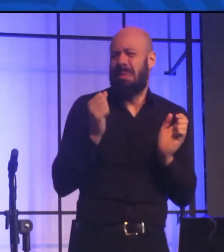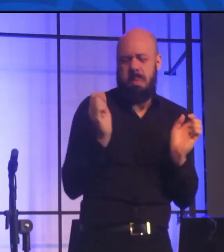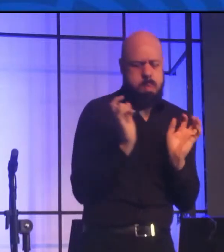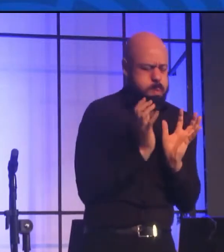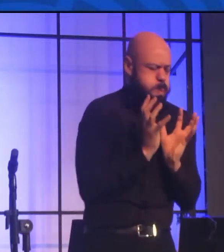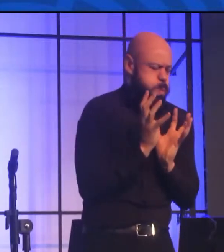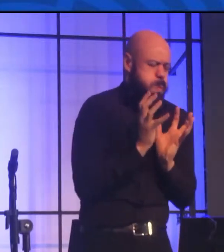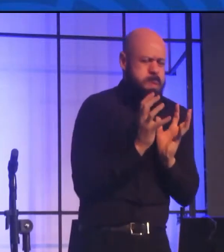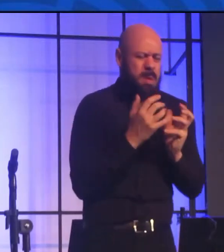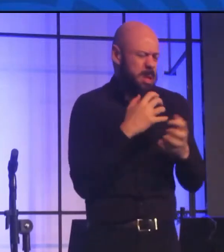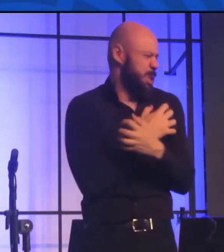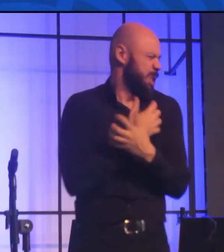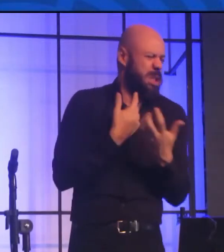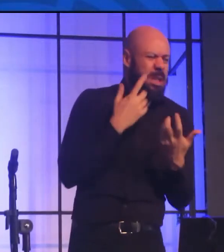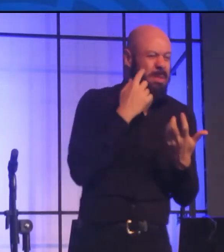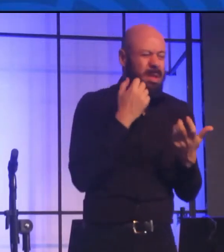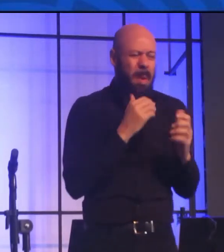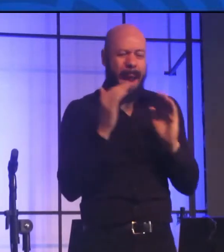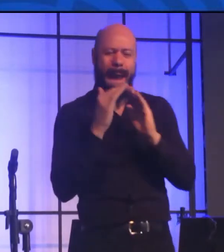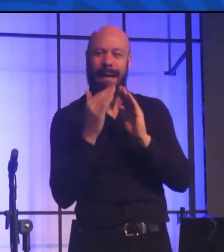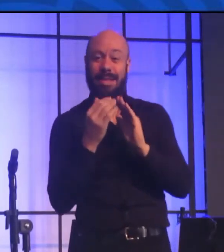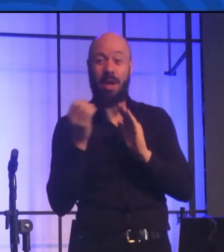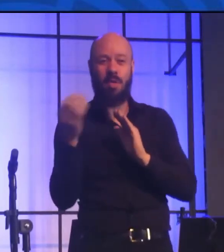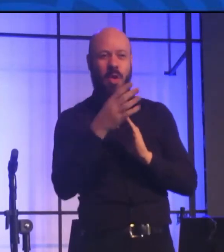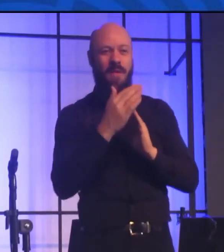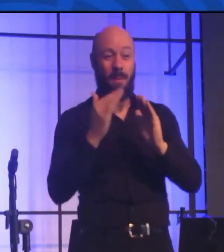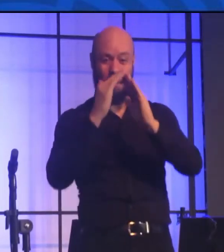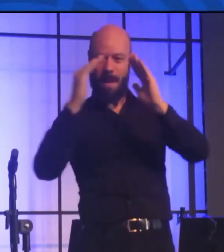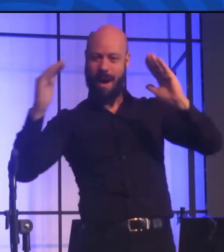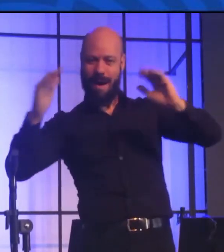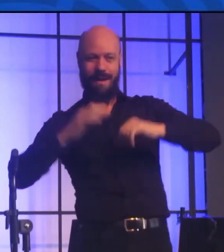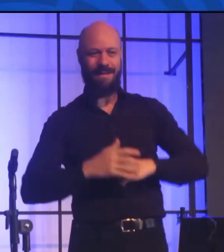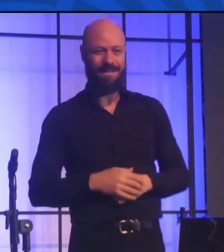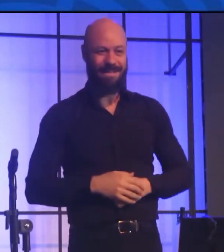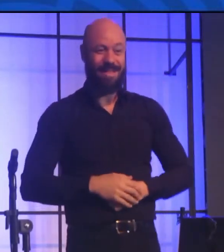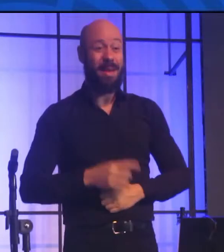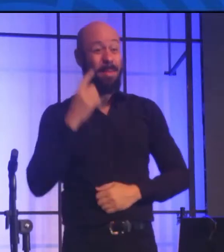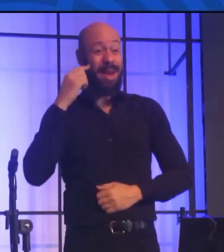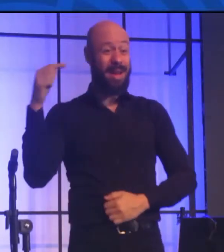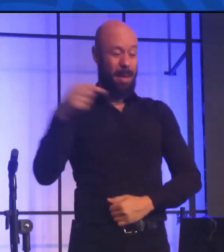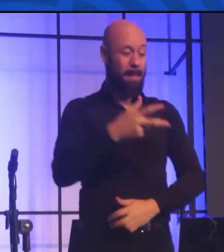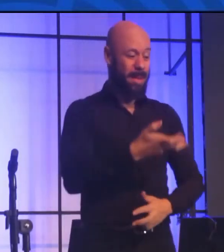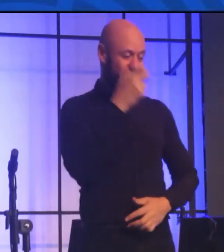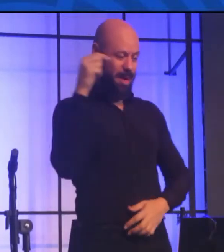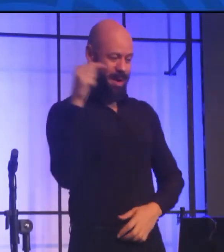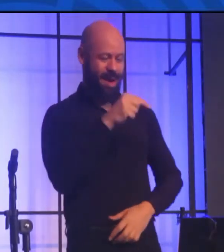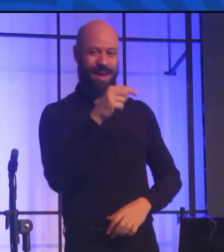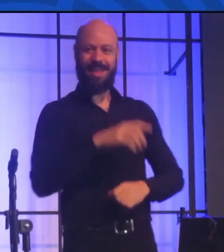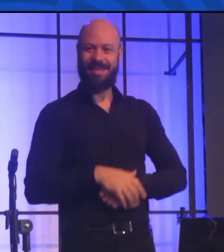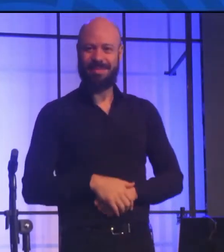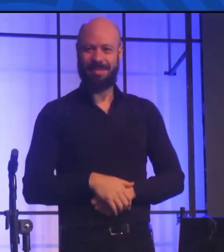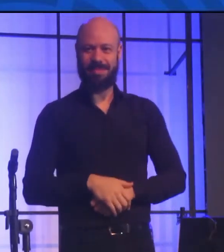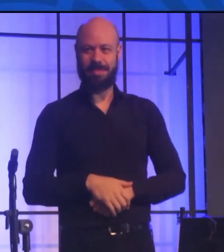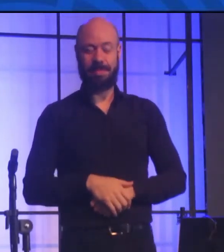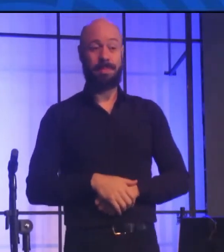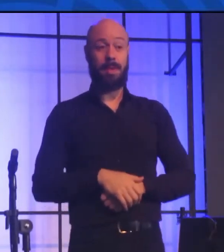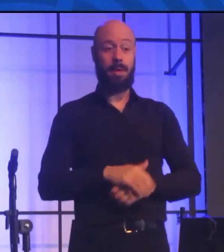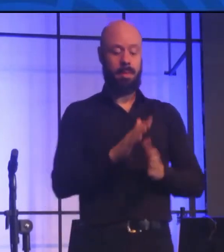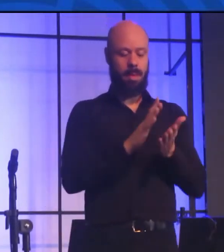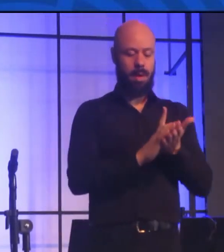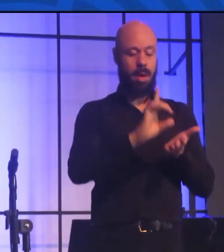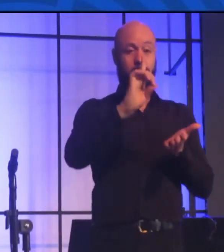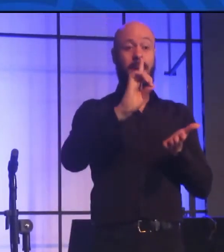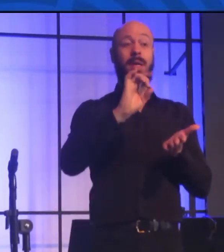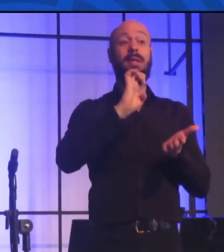nós vimos uma escola de profetas. A Bíblia diz que Eliseu foi um dos maiores